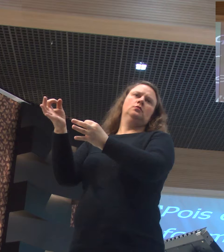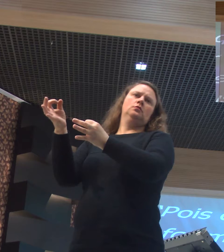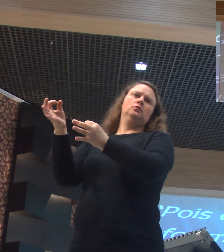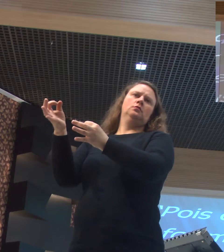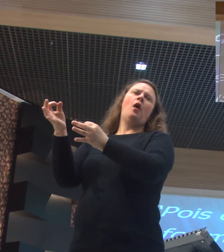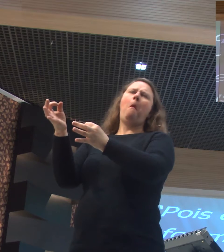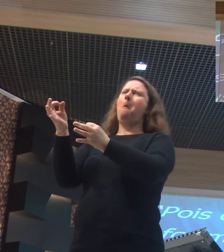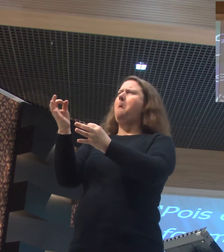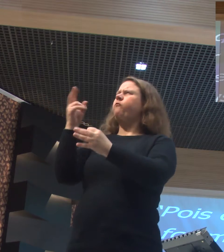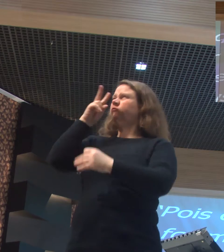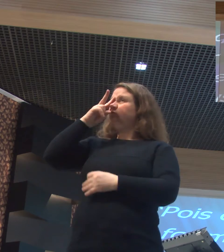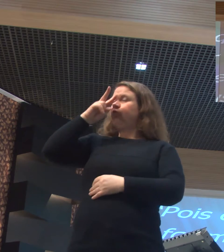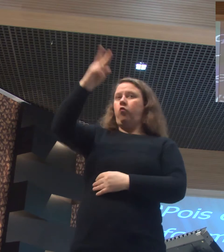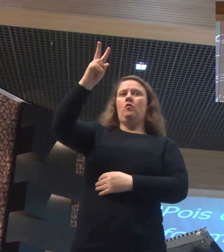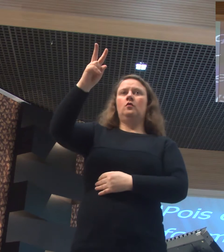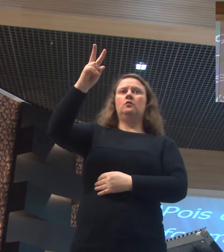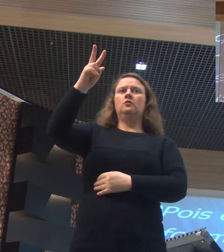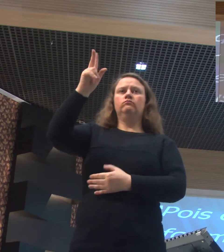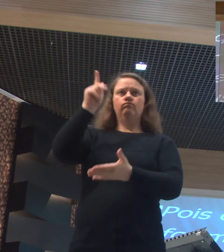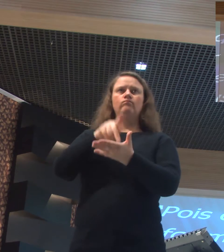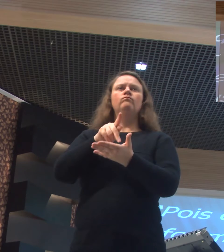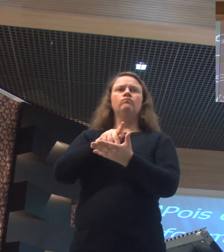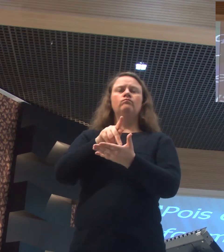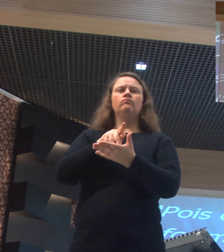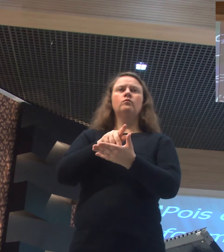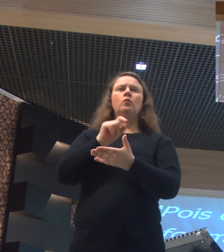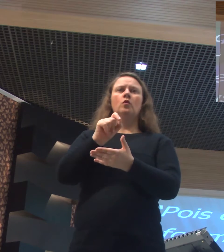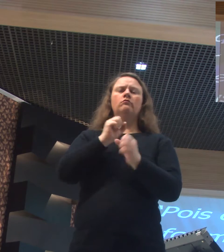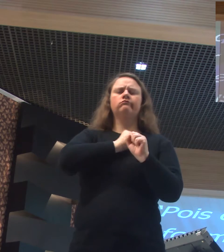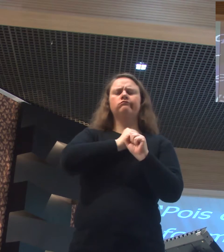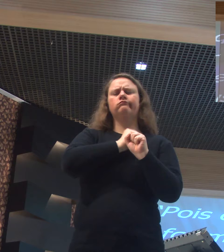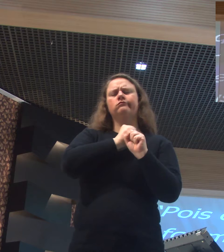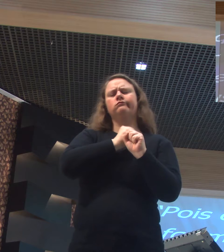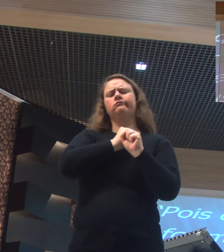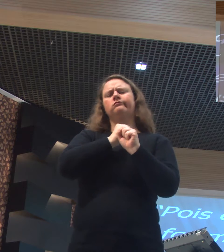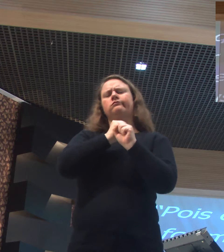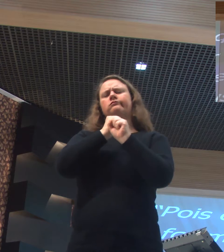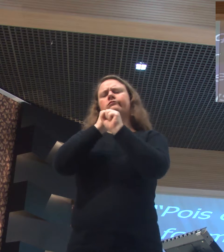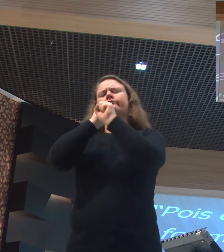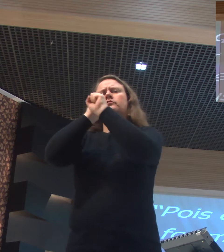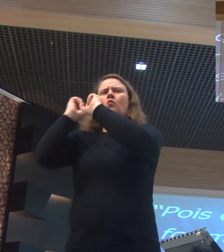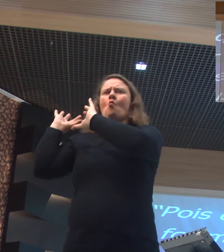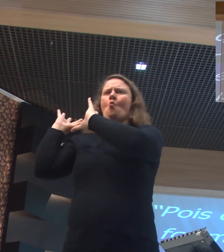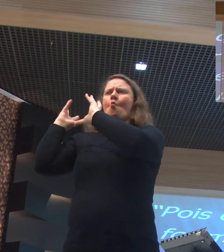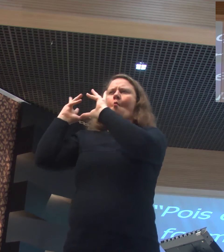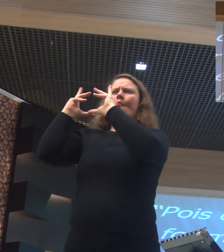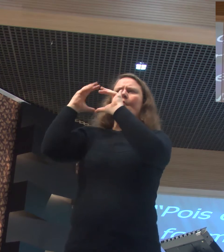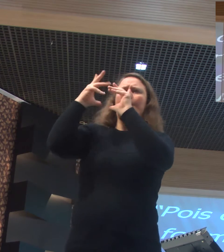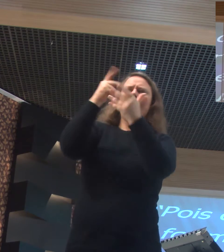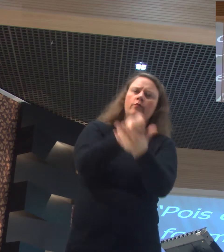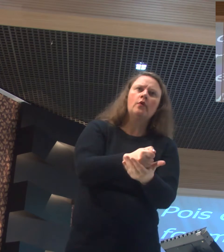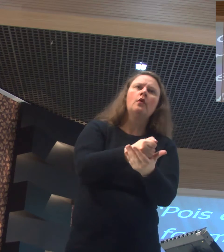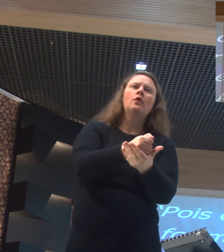nunca antes. A grande verdade é que por muitos anos nunca alguém